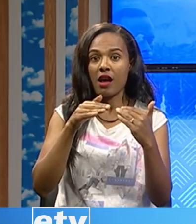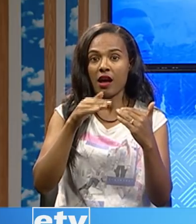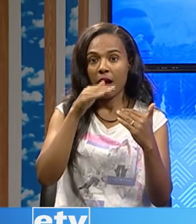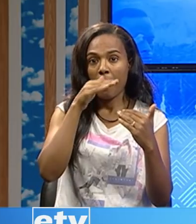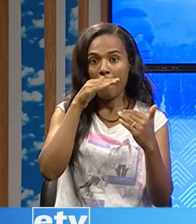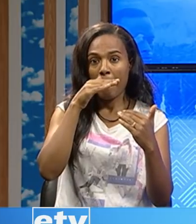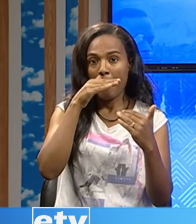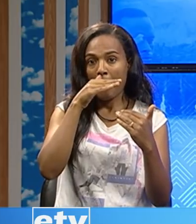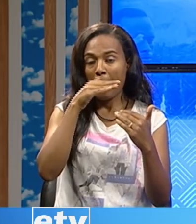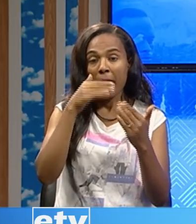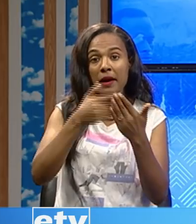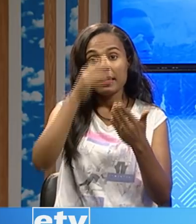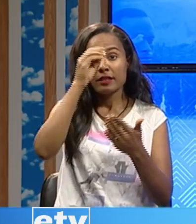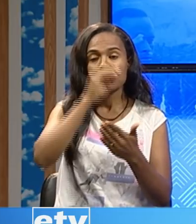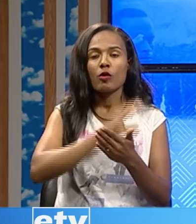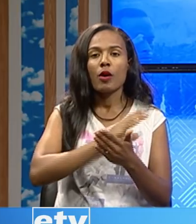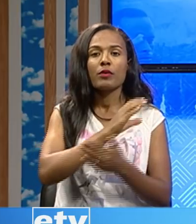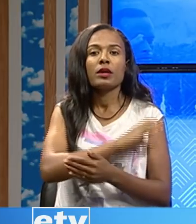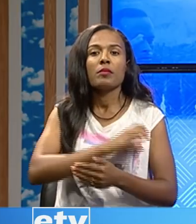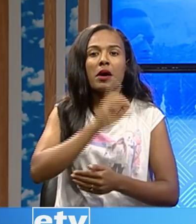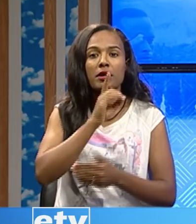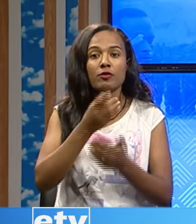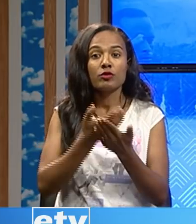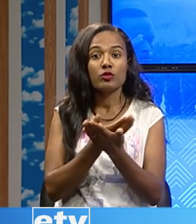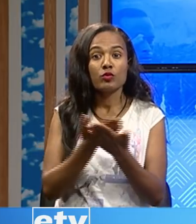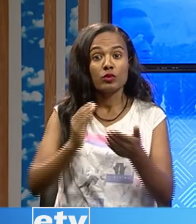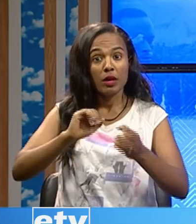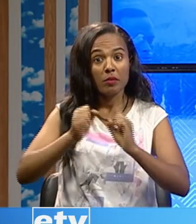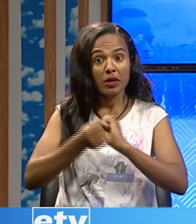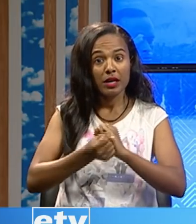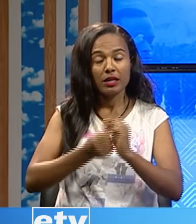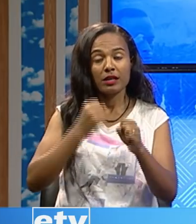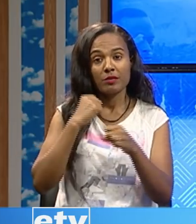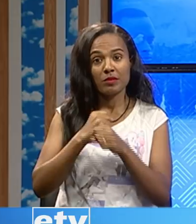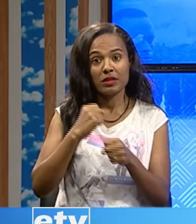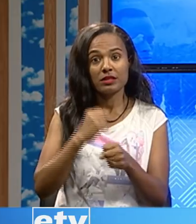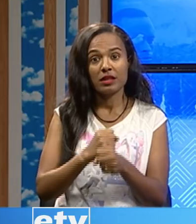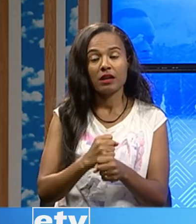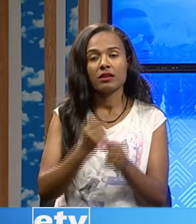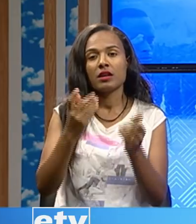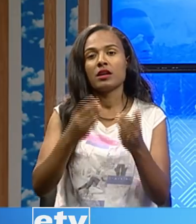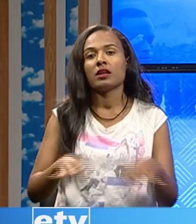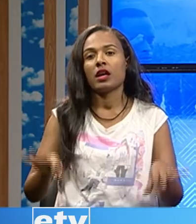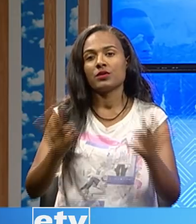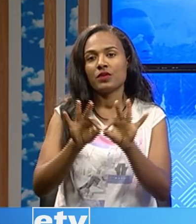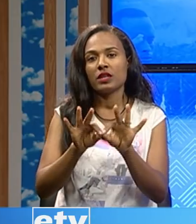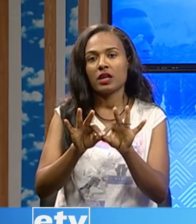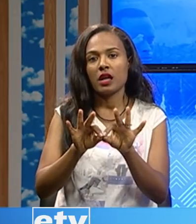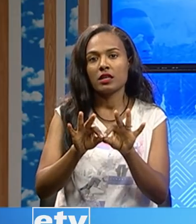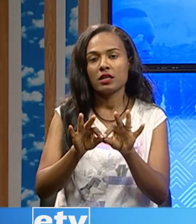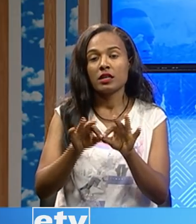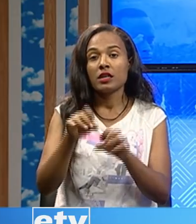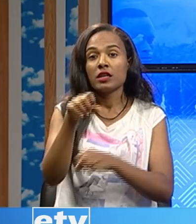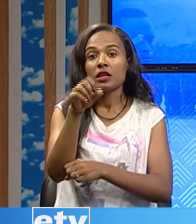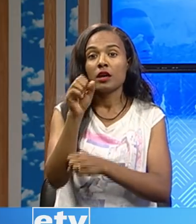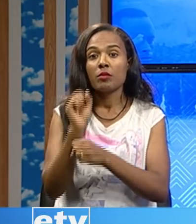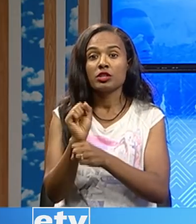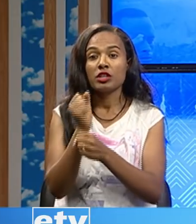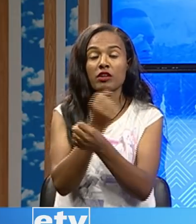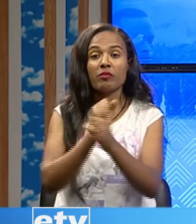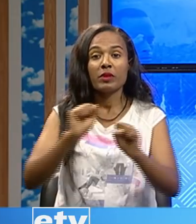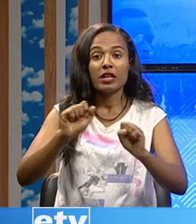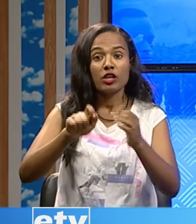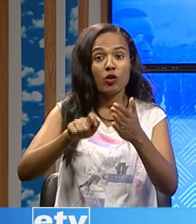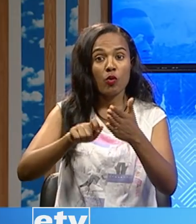ይሄ ተፈጥሯዊ ባህሪ ነው እነዚህን ጉዳይ መቀየር መስራት ያስፈልጋል ከመሸነፍ መዳኛው